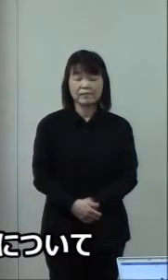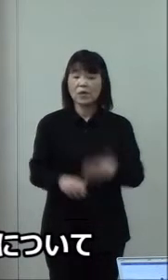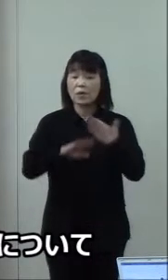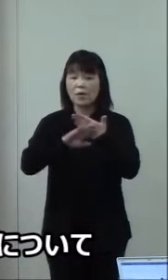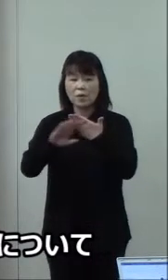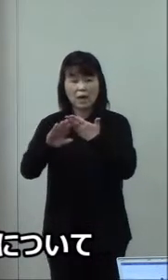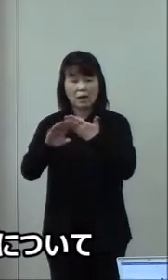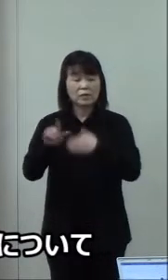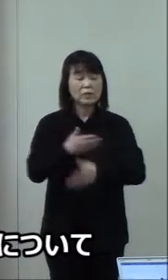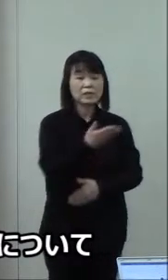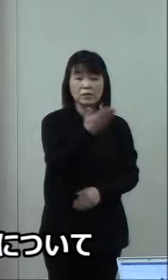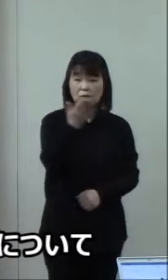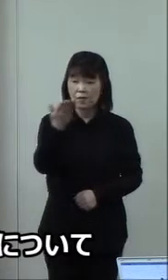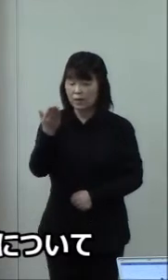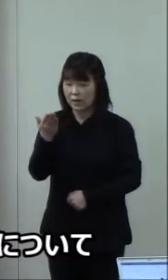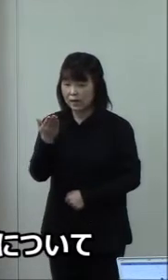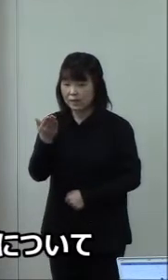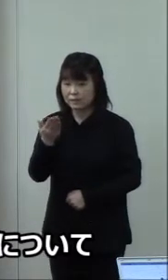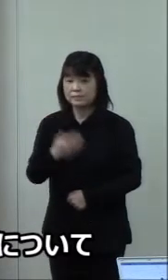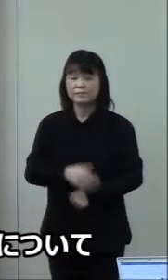ございませんでしょうか。